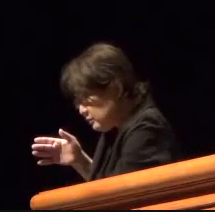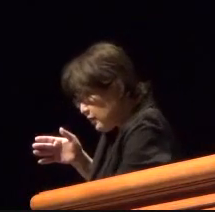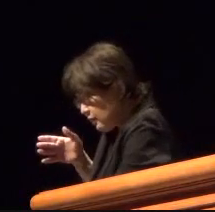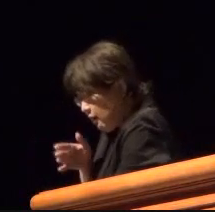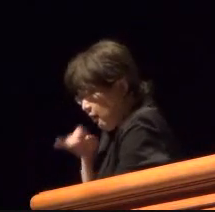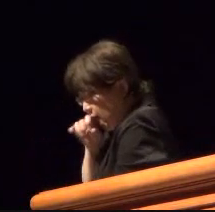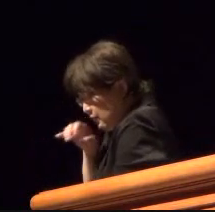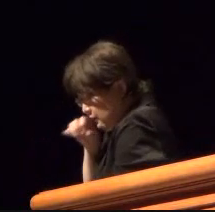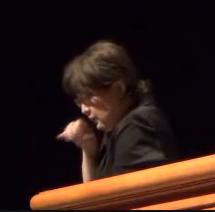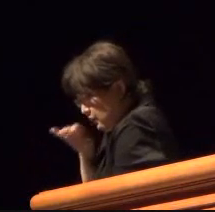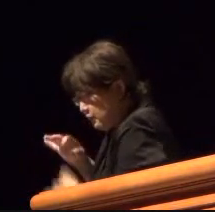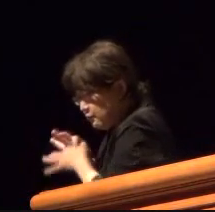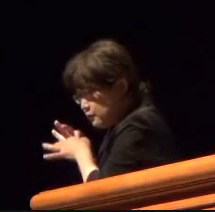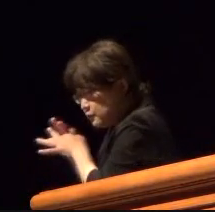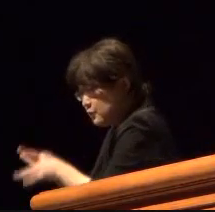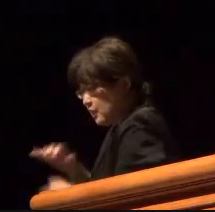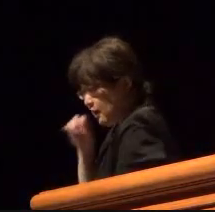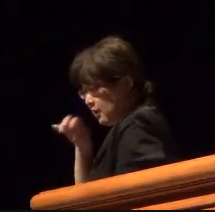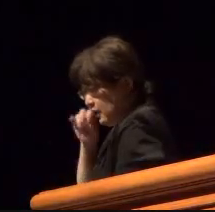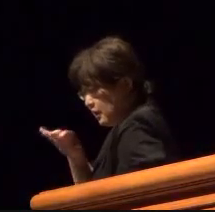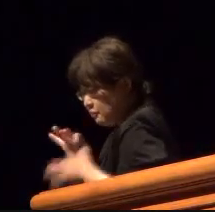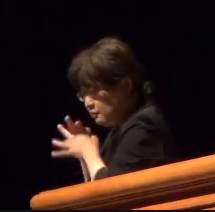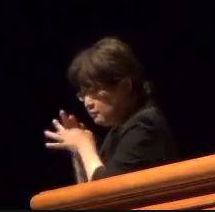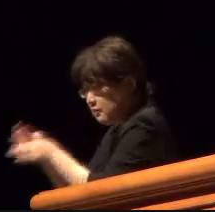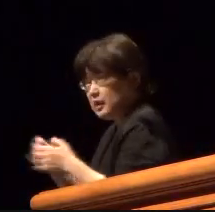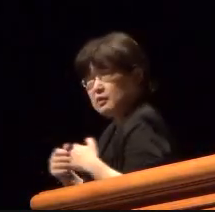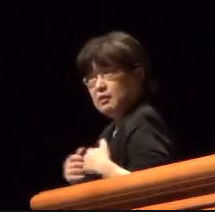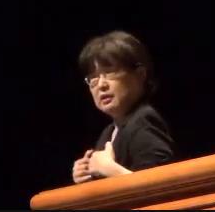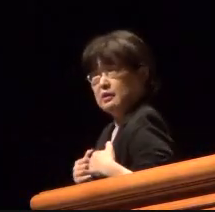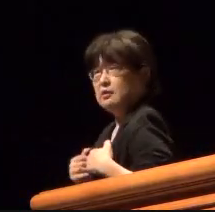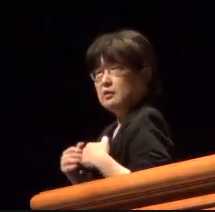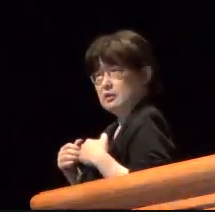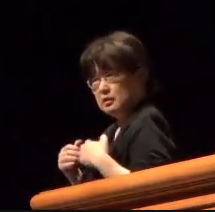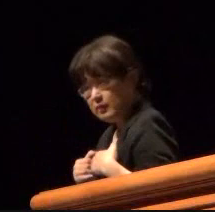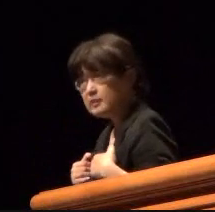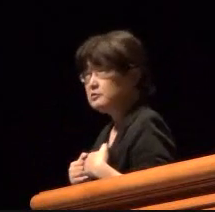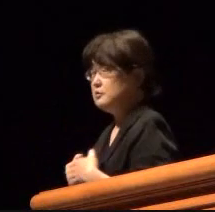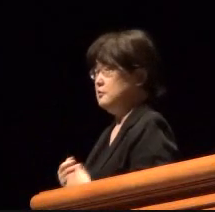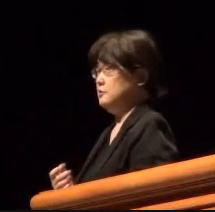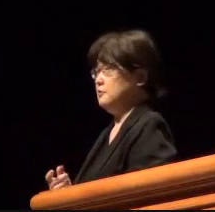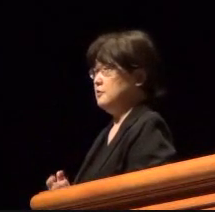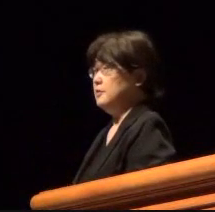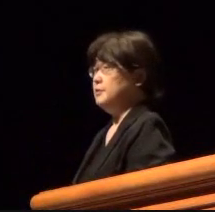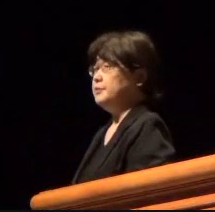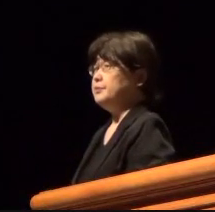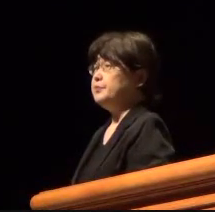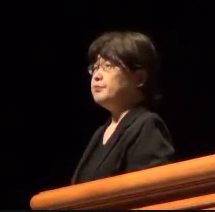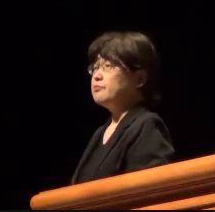かけ続け、声を上げ続けなければいけないのだと私は思います